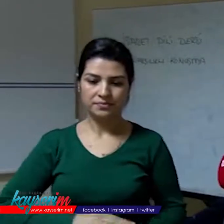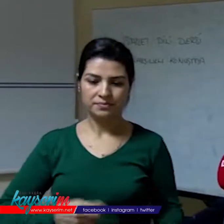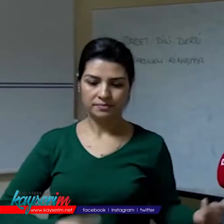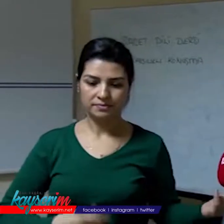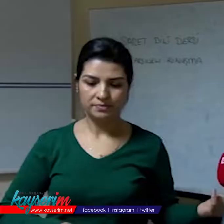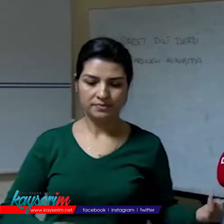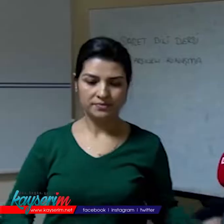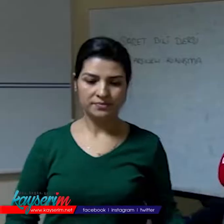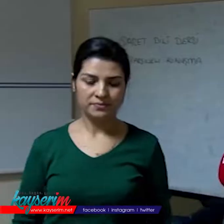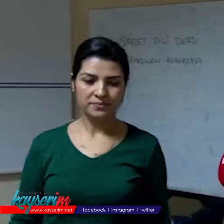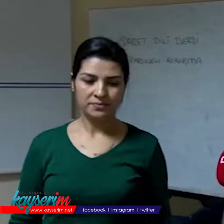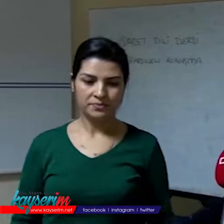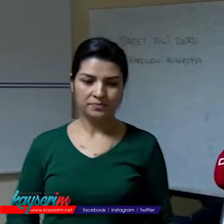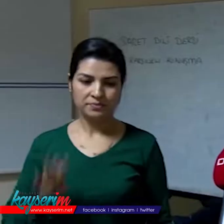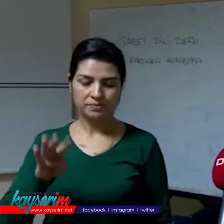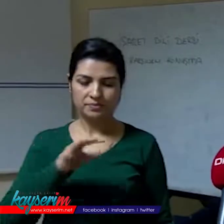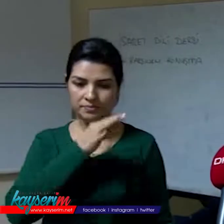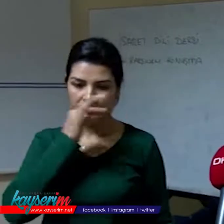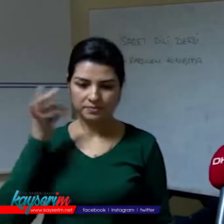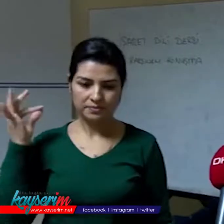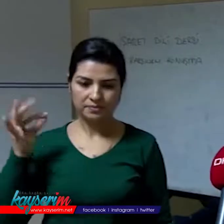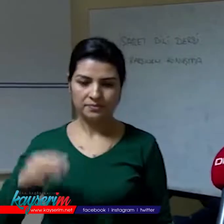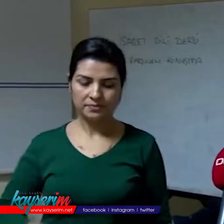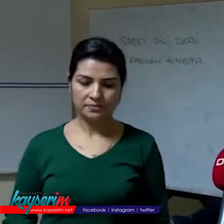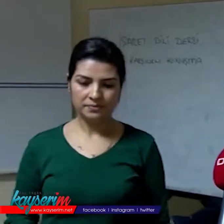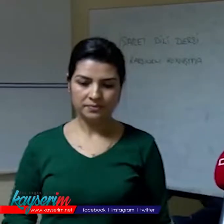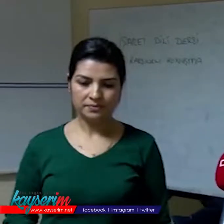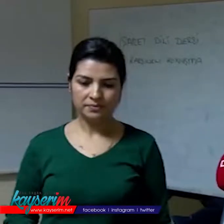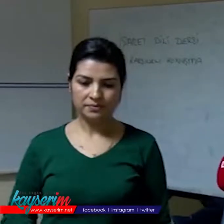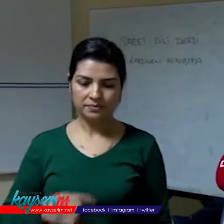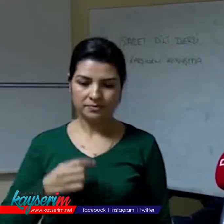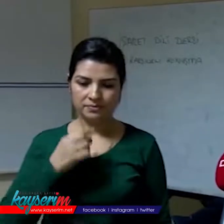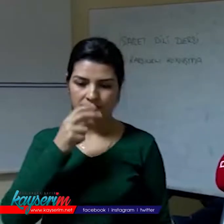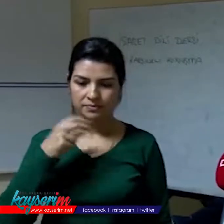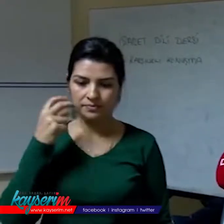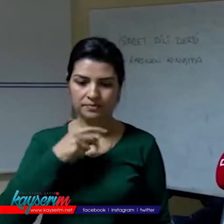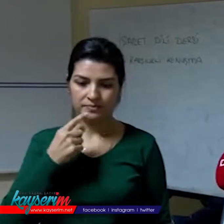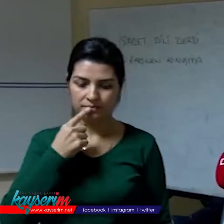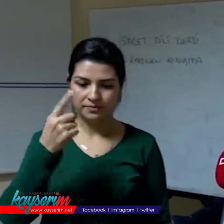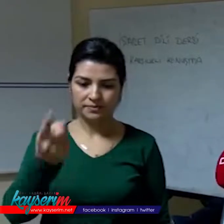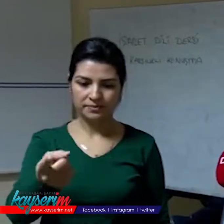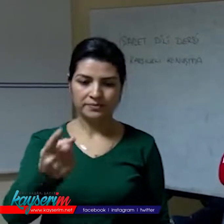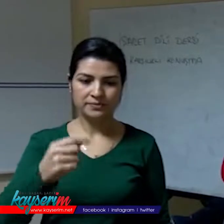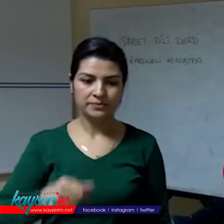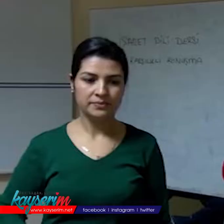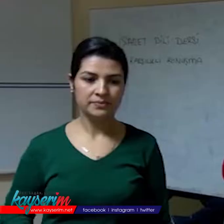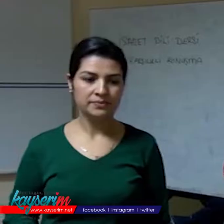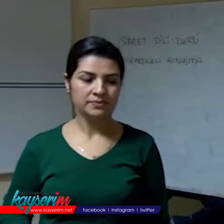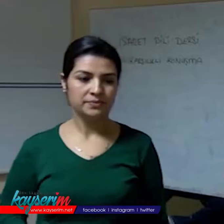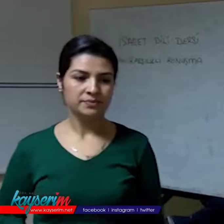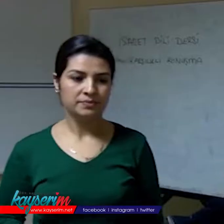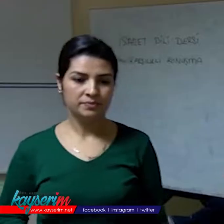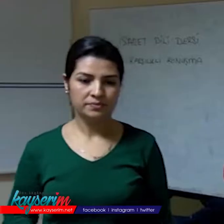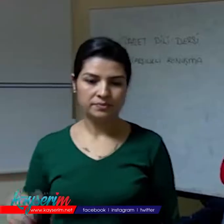e 4 kişi eşlik etti söyledi şarkıyı diğer arkadaşlarımız da